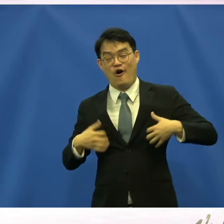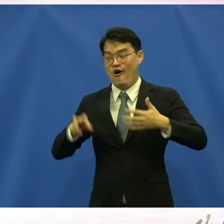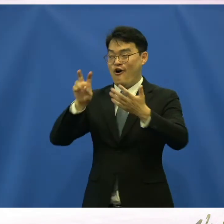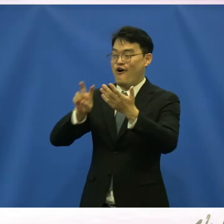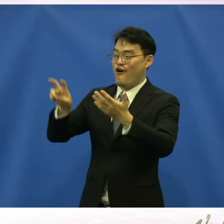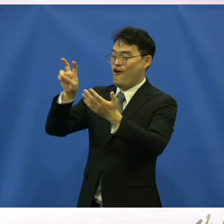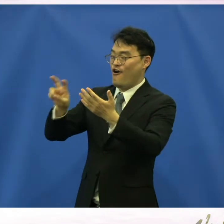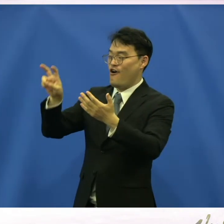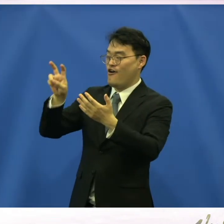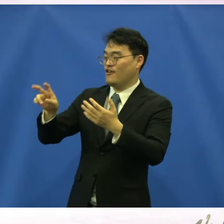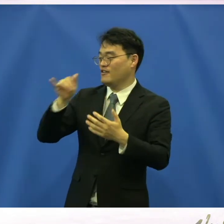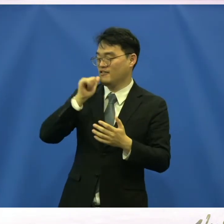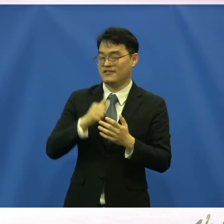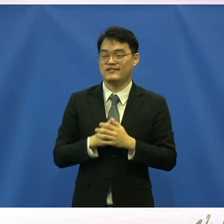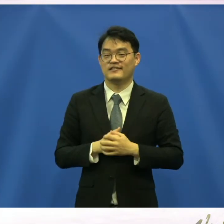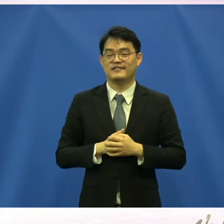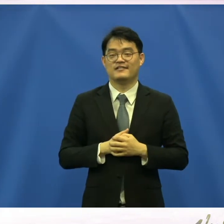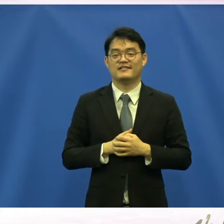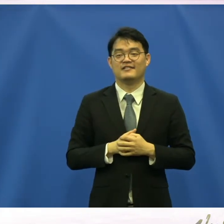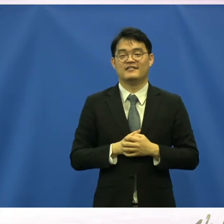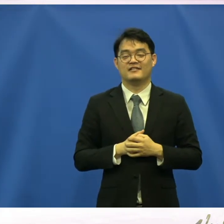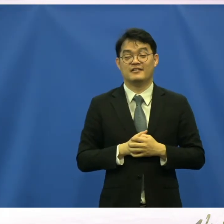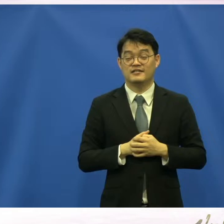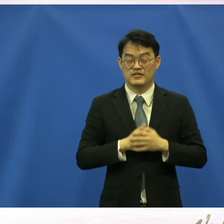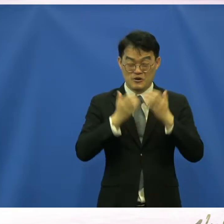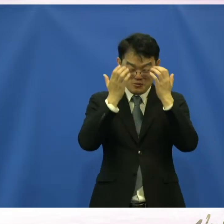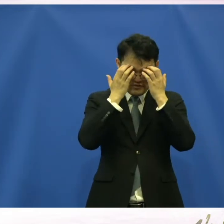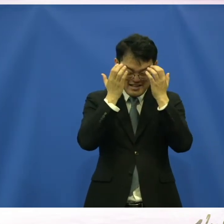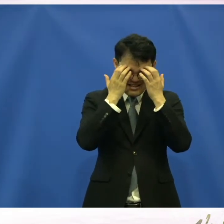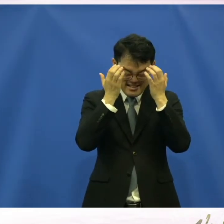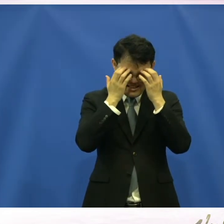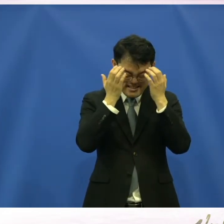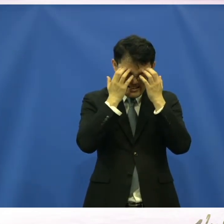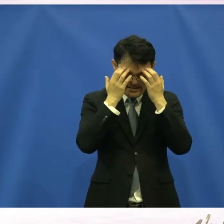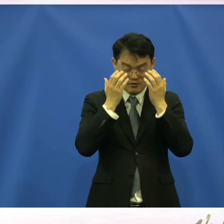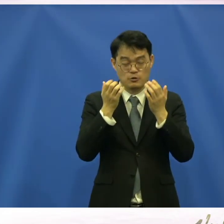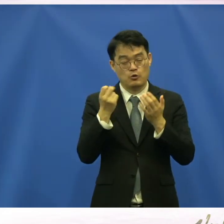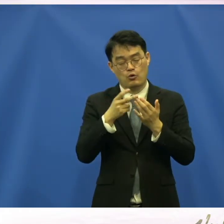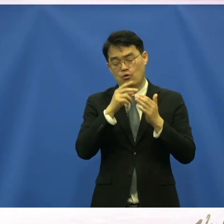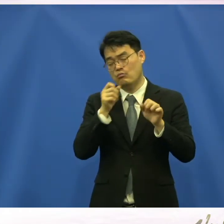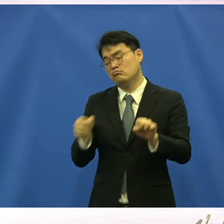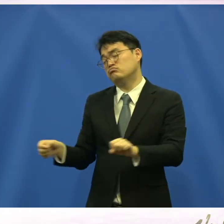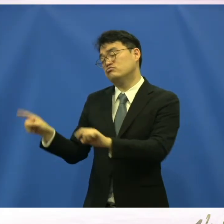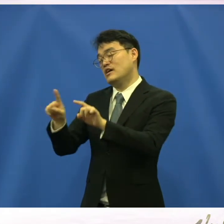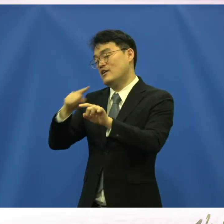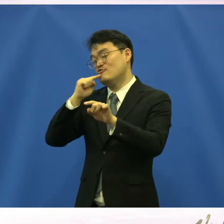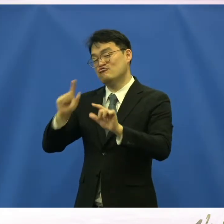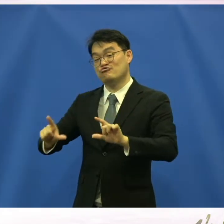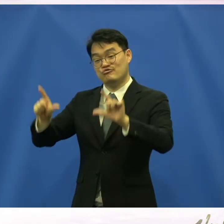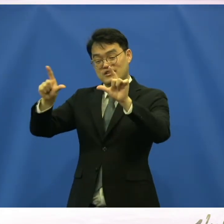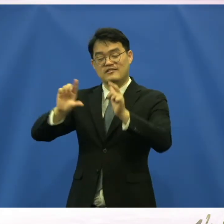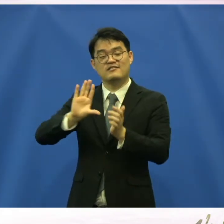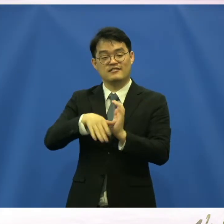그래서 여러분 우리 이런 지금 고난주간과 부활주를 지낼 때 우리가 하는 일이 뭔지 아세요? 이